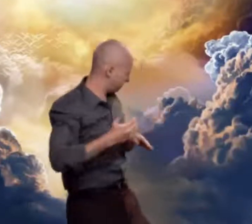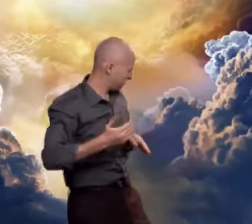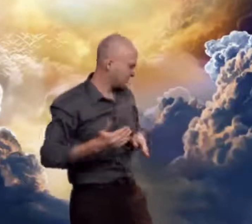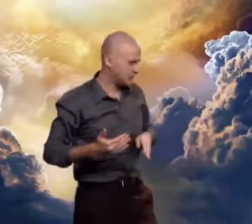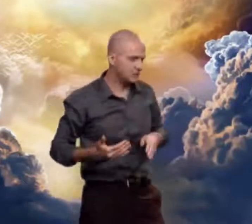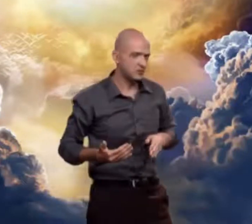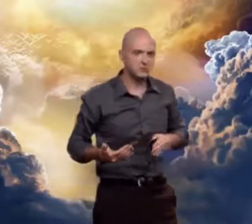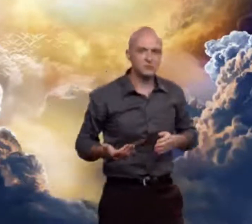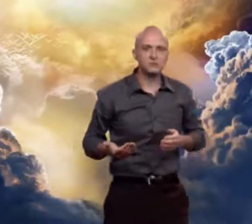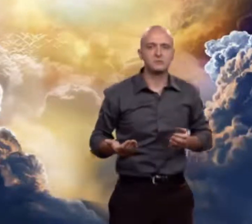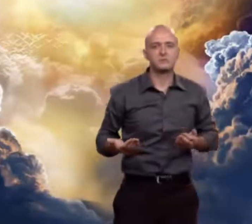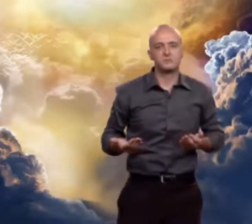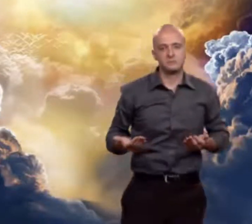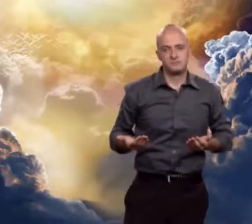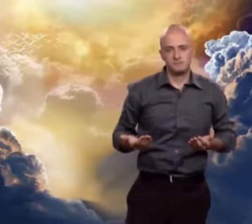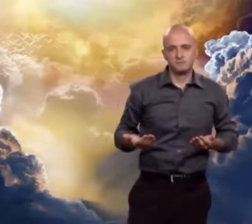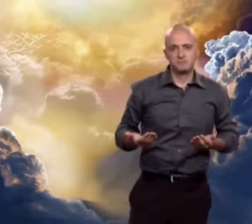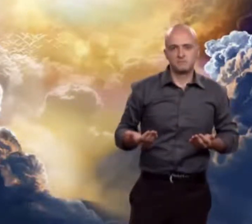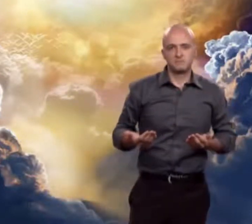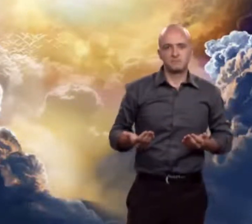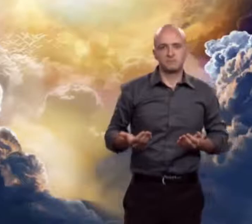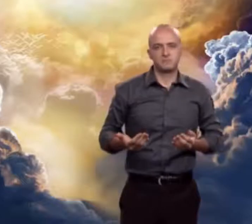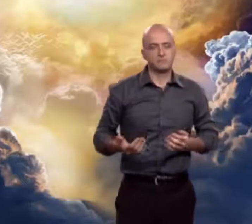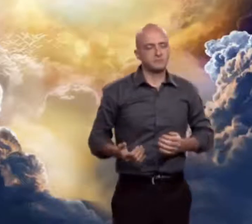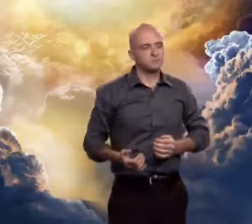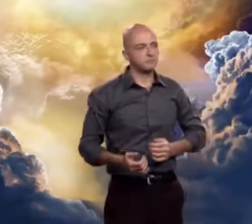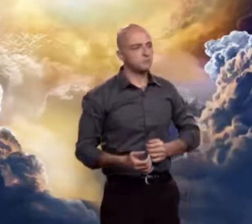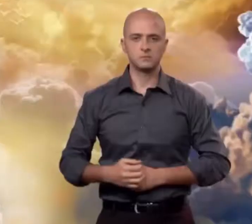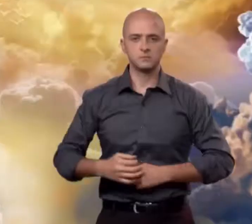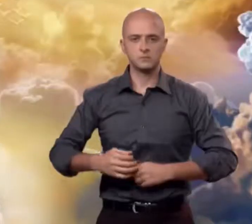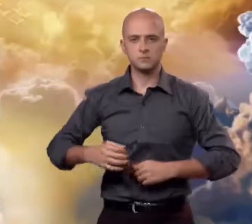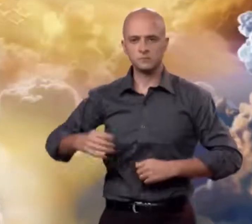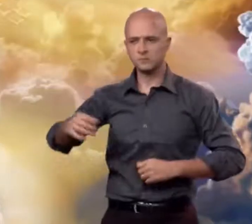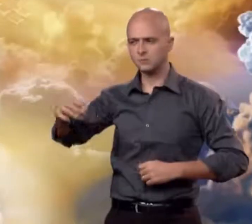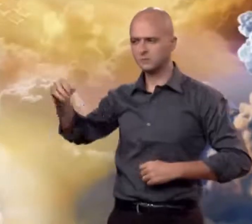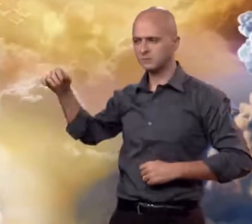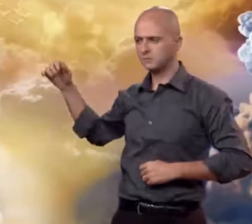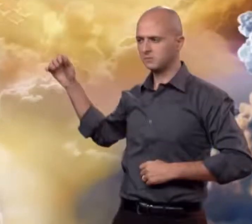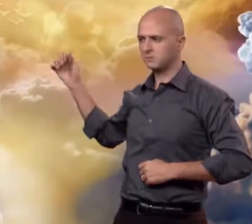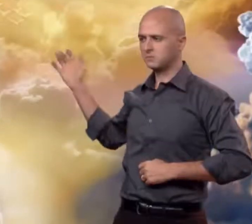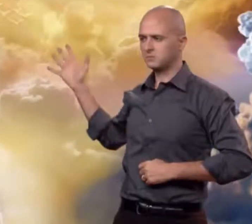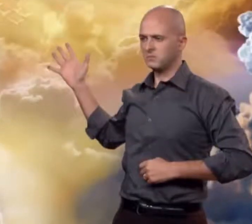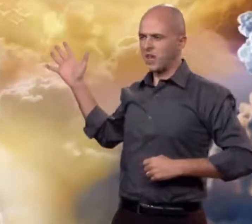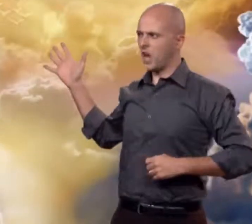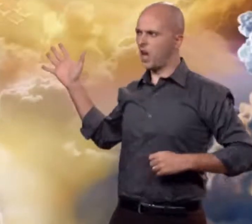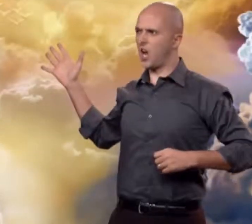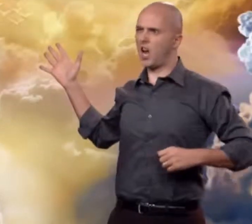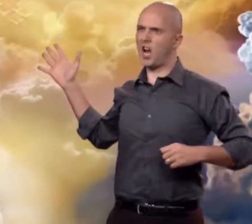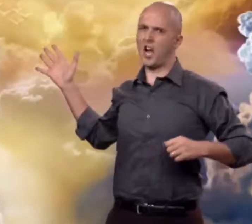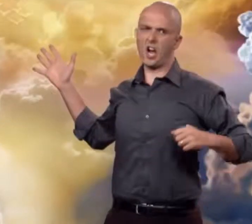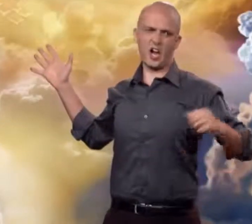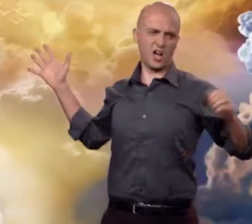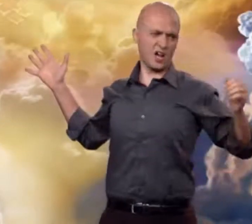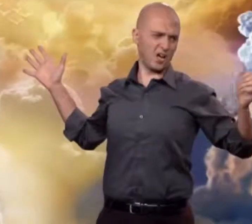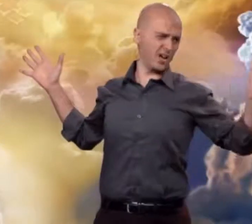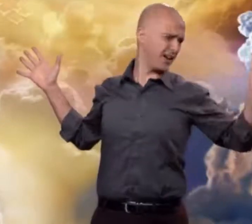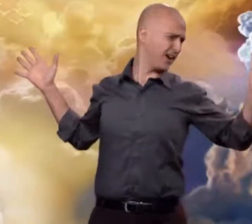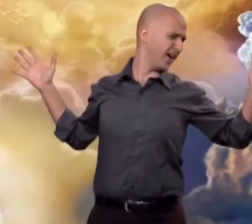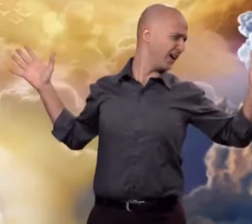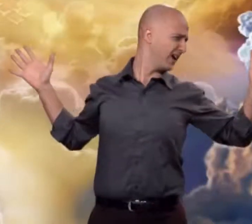Mas não foi meramente para salvar o ser humano que Cristo veio à Terra e aqui morreu. Ele veio para demonstrar a todos os mundos que